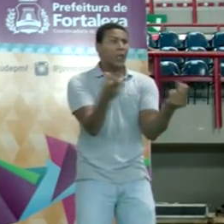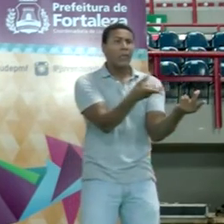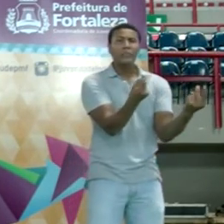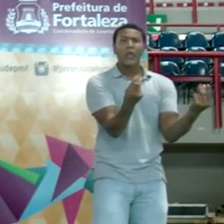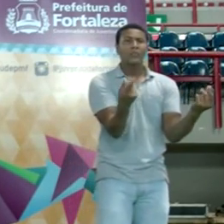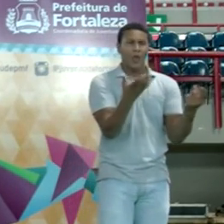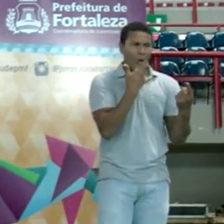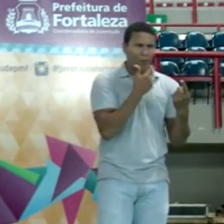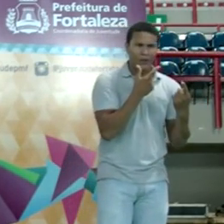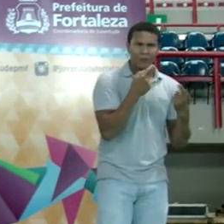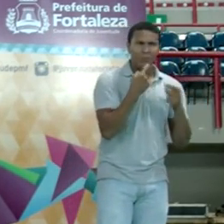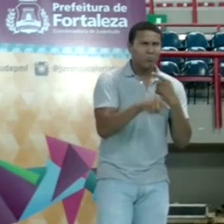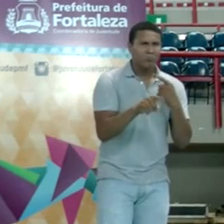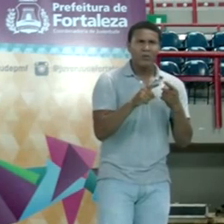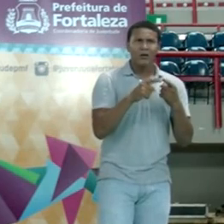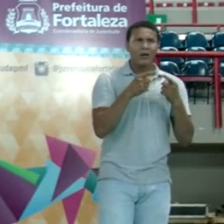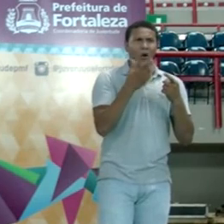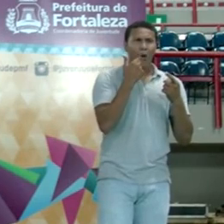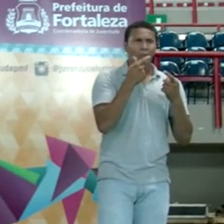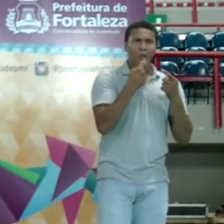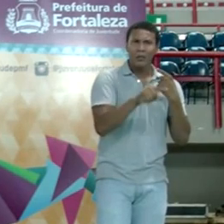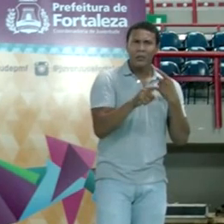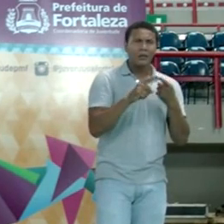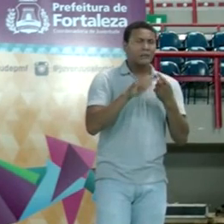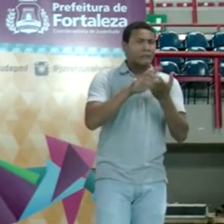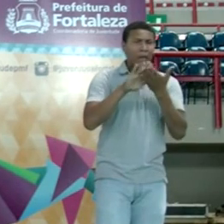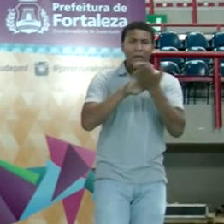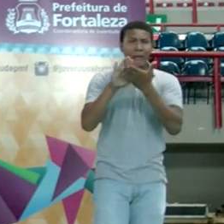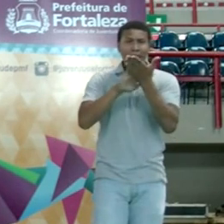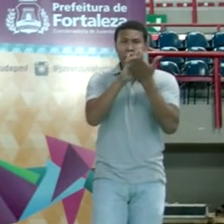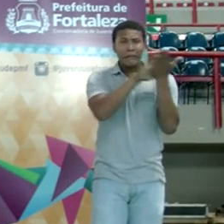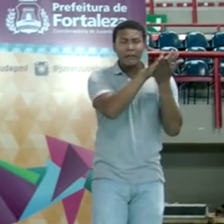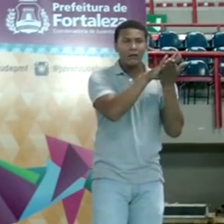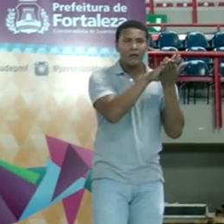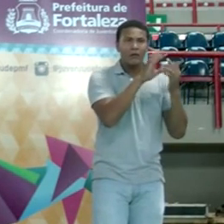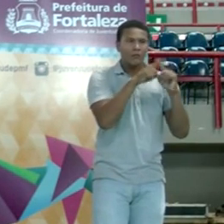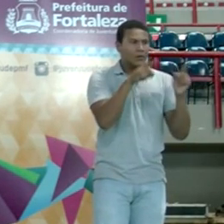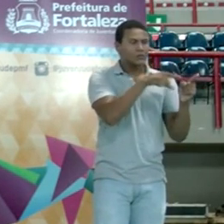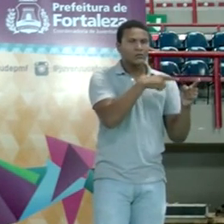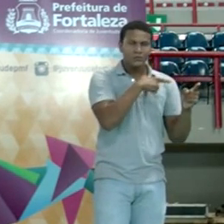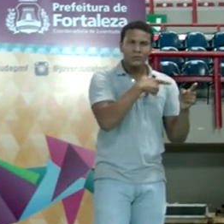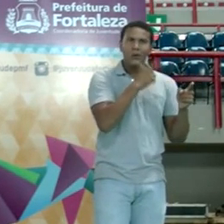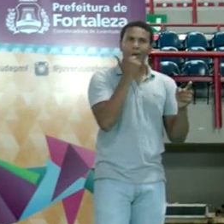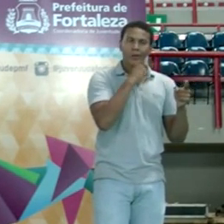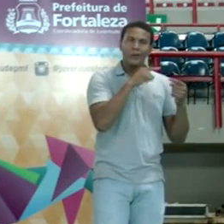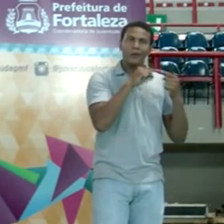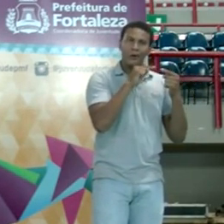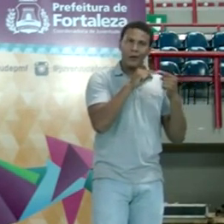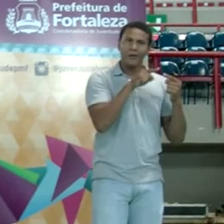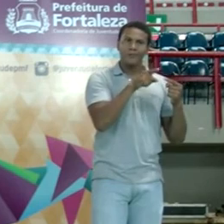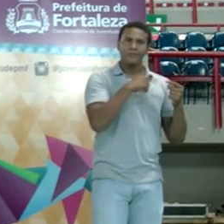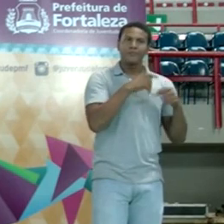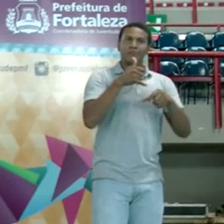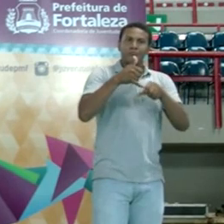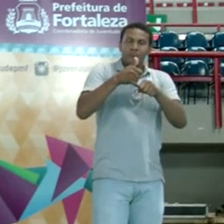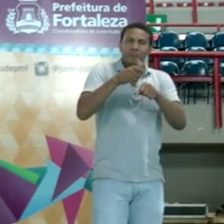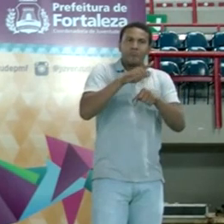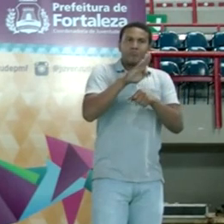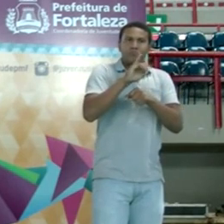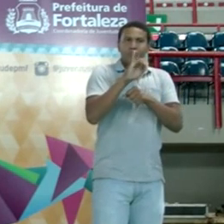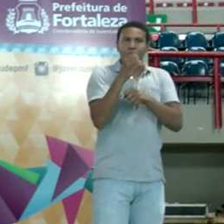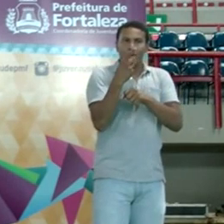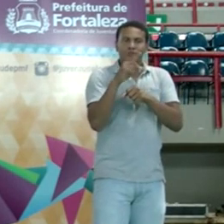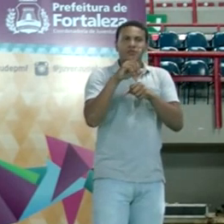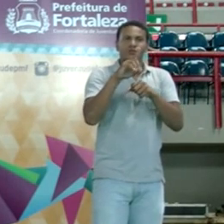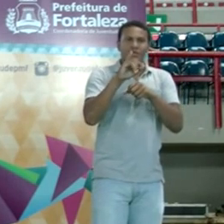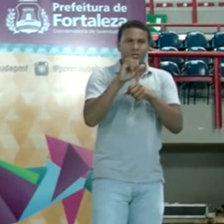um biodiesel de excelente qualidade. E tem esse pinhão manso, que também é considerado uma excelente